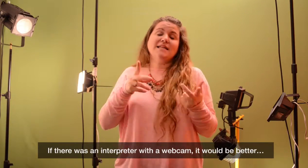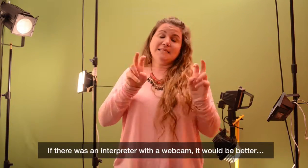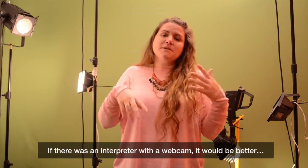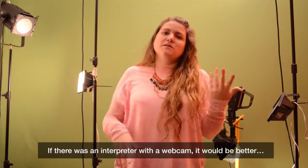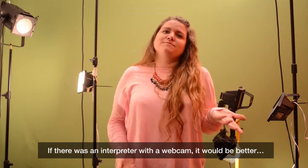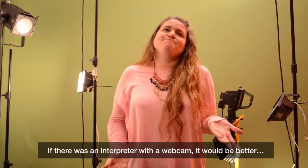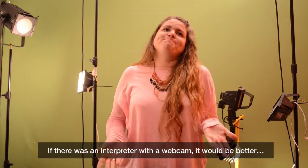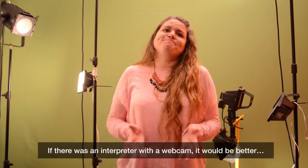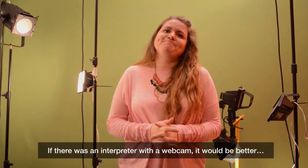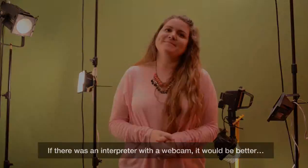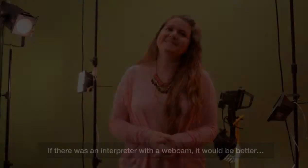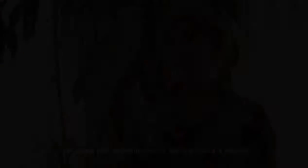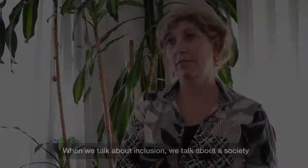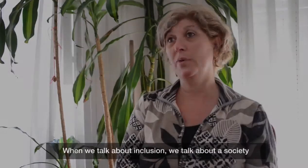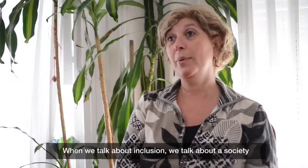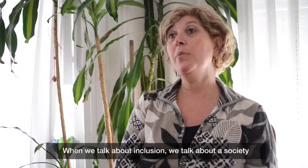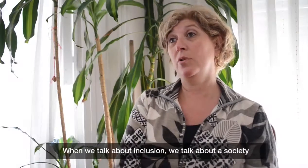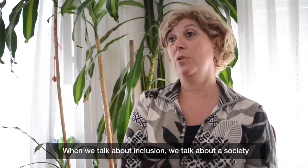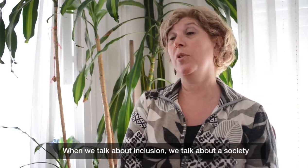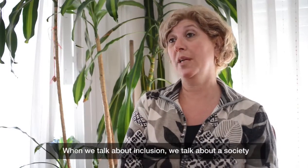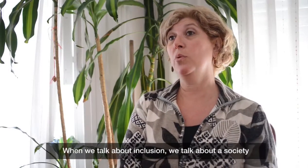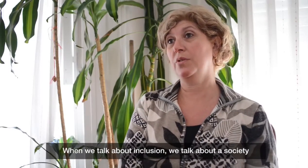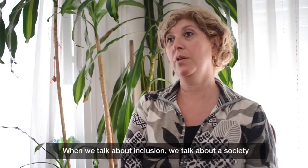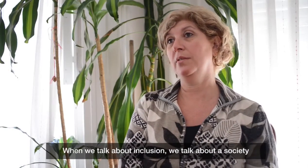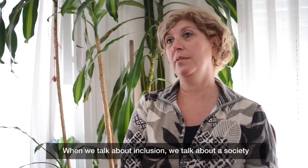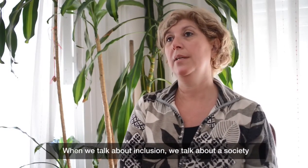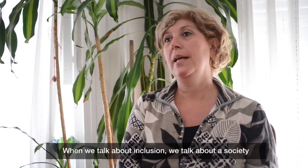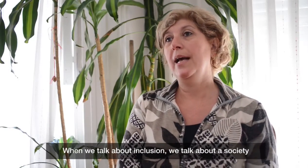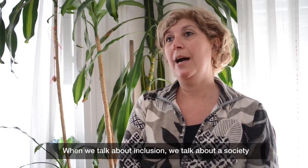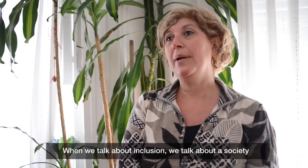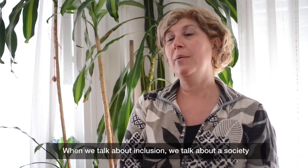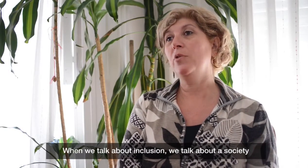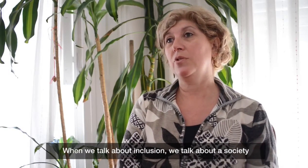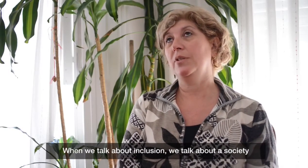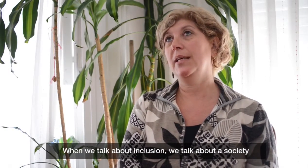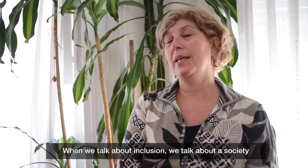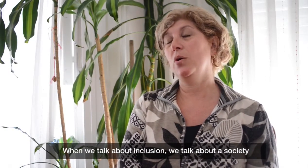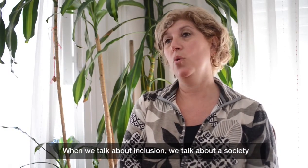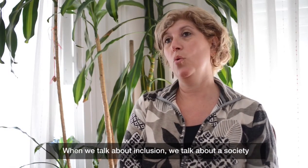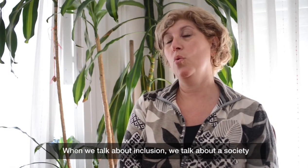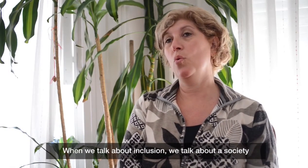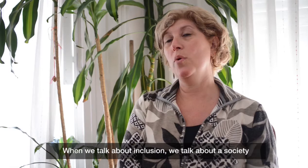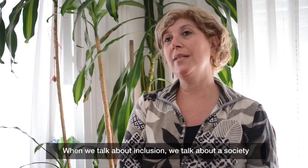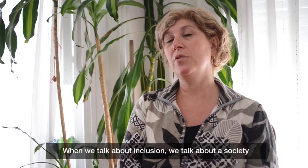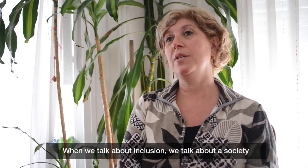una webcam, por ejemplo, sería mejor. Cuando hablamos nosotros de inclusión, hablamos de una